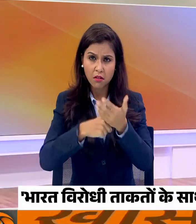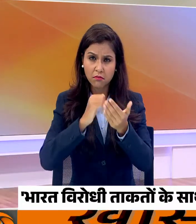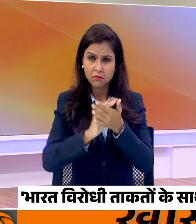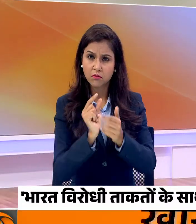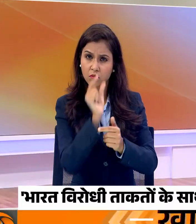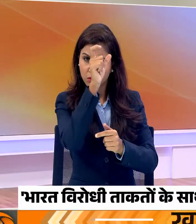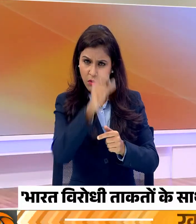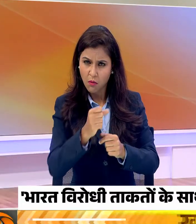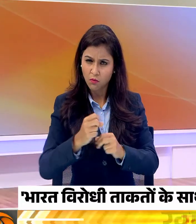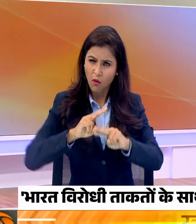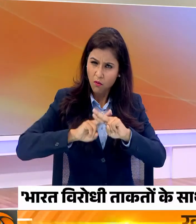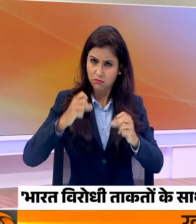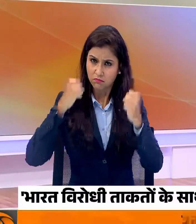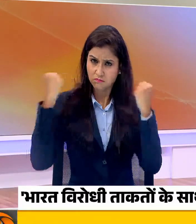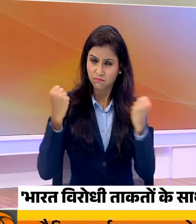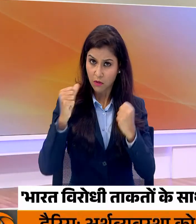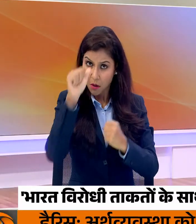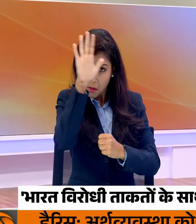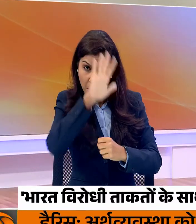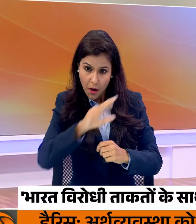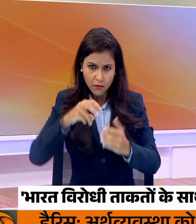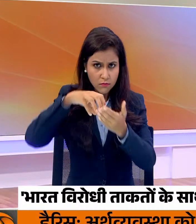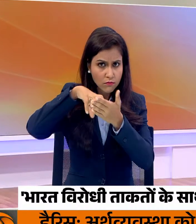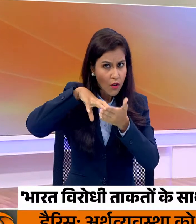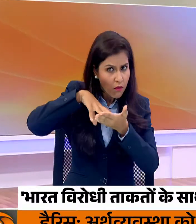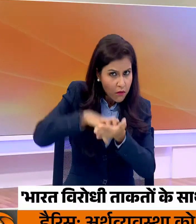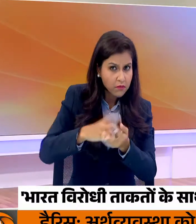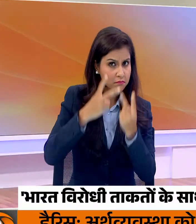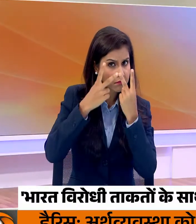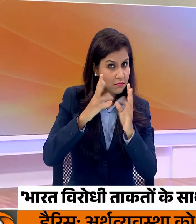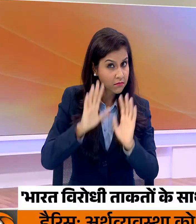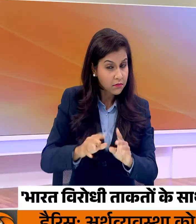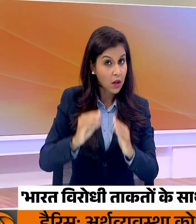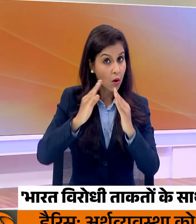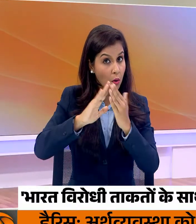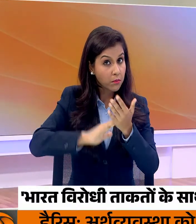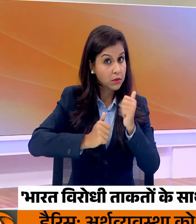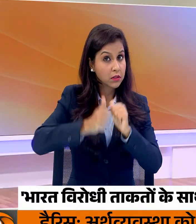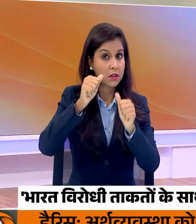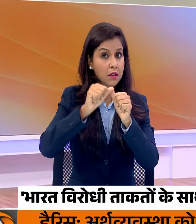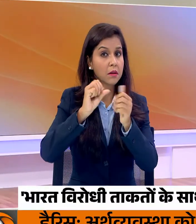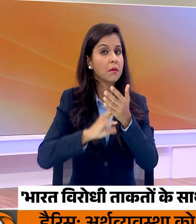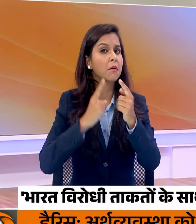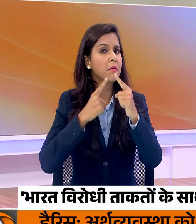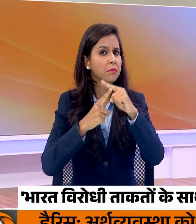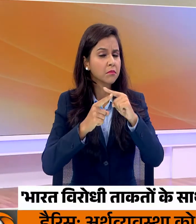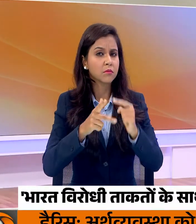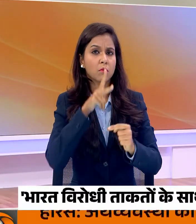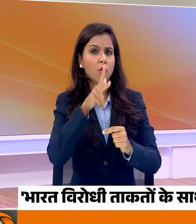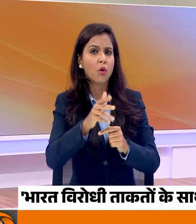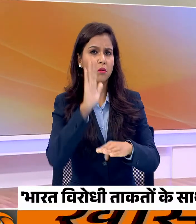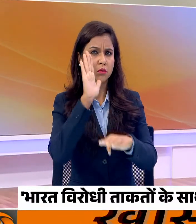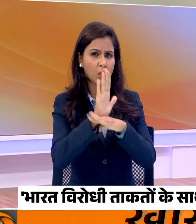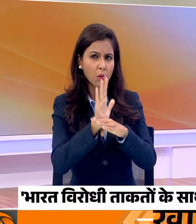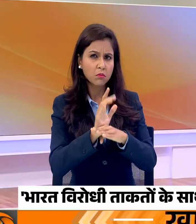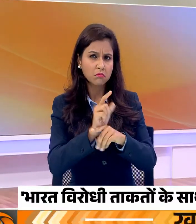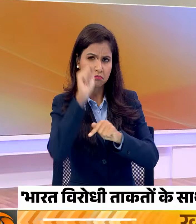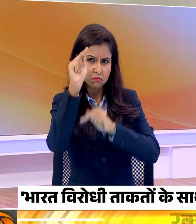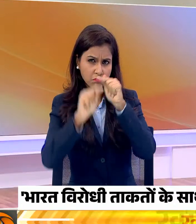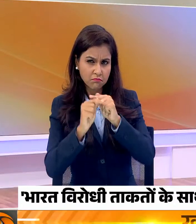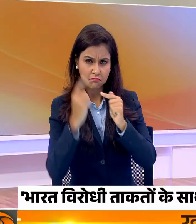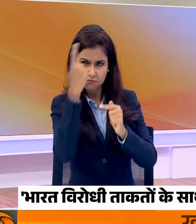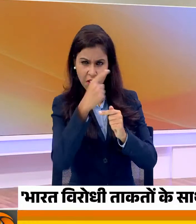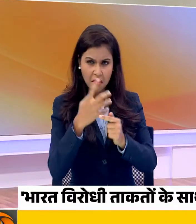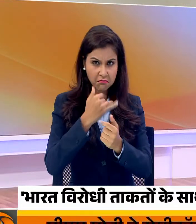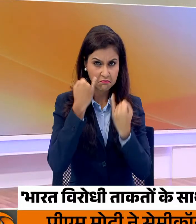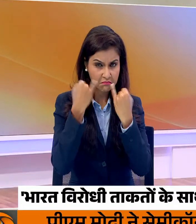के साथ जो भारत को कमजोर देखना चाहती है। गृह मंत्री अमित शाह ने कहा, कांग्रेस का आरक्षण विरोधी चेहरा हुआ